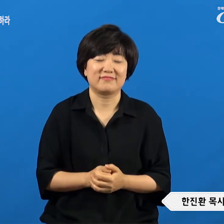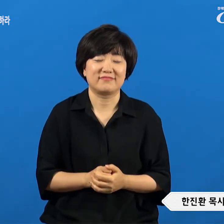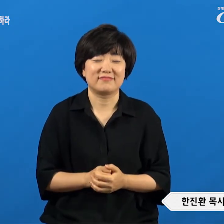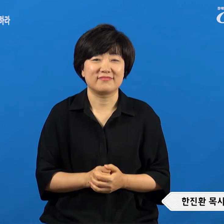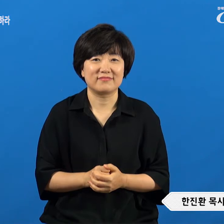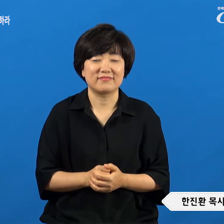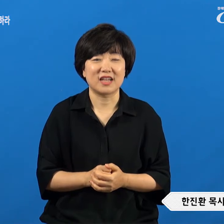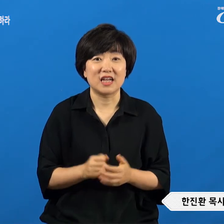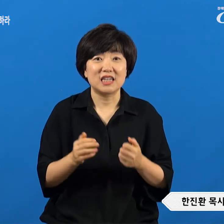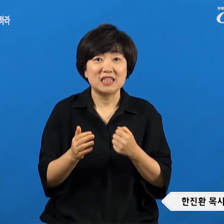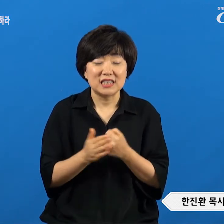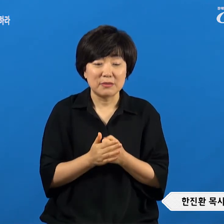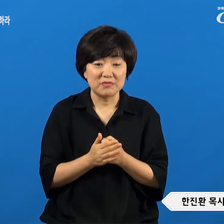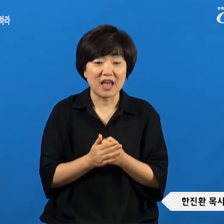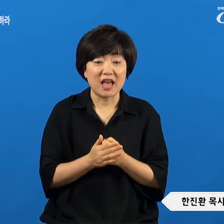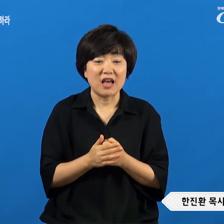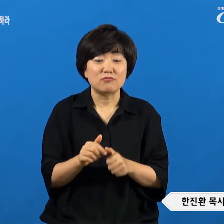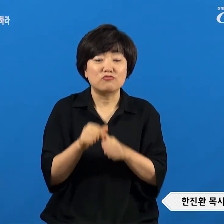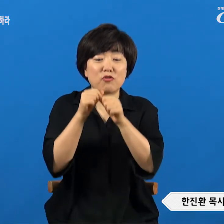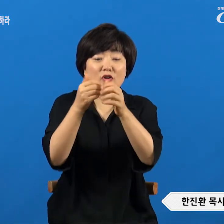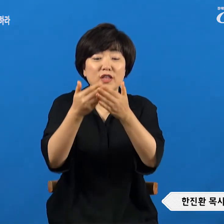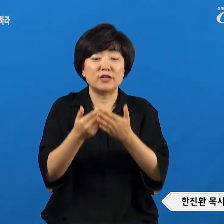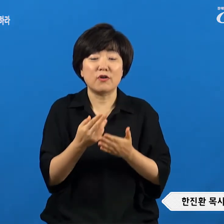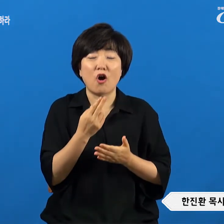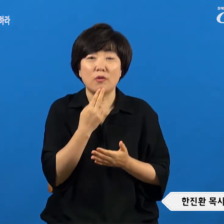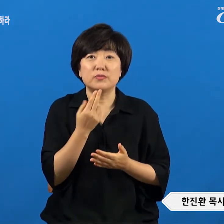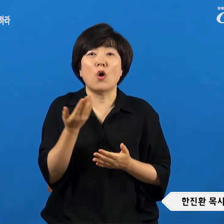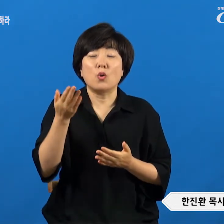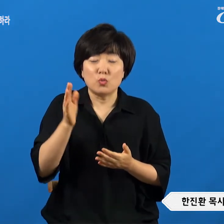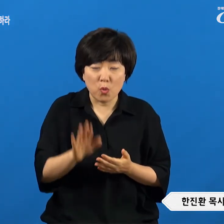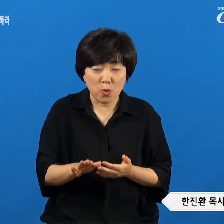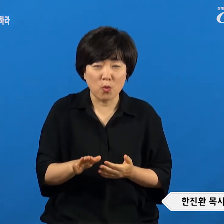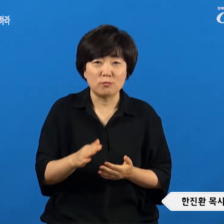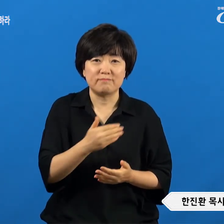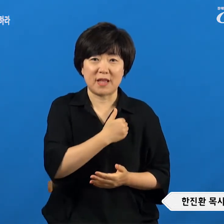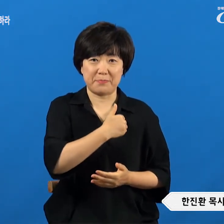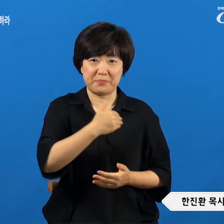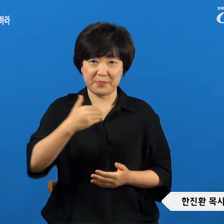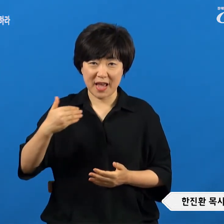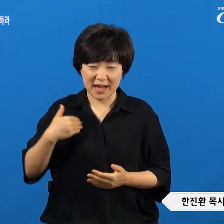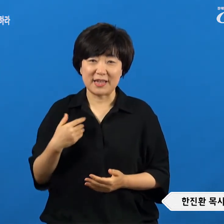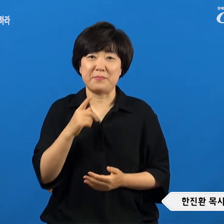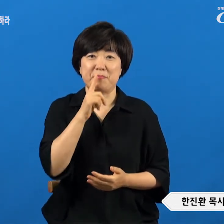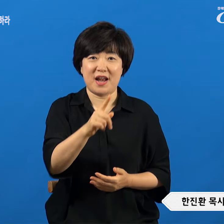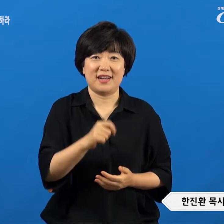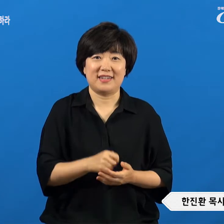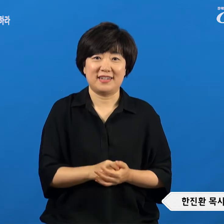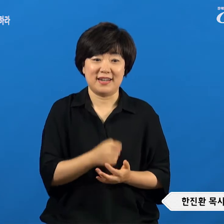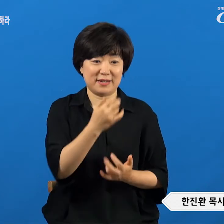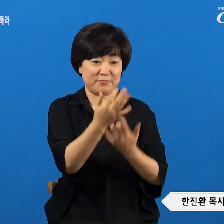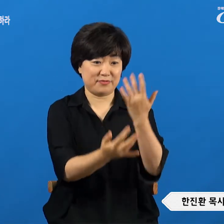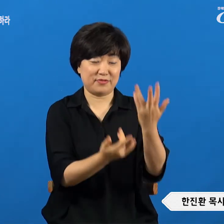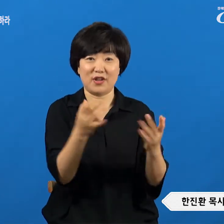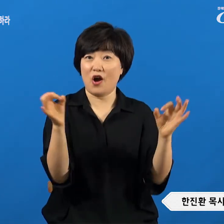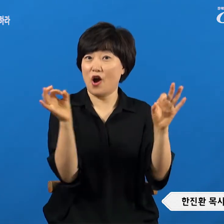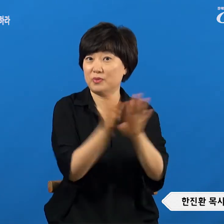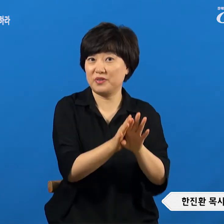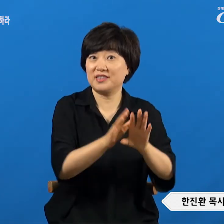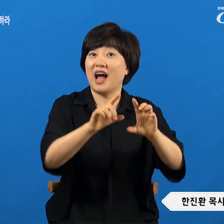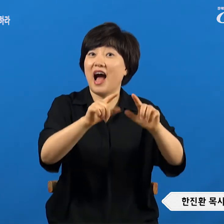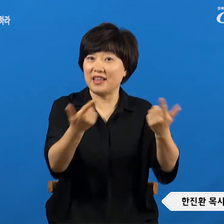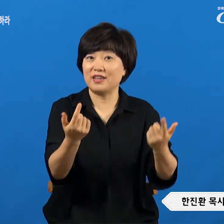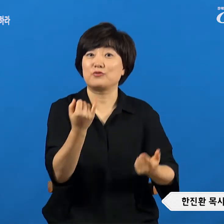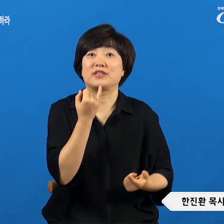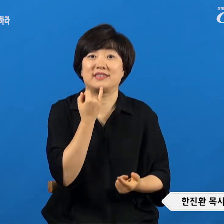그래서 우리는 그리 아니하실지라도를 담대하게 외칠 수 있습니다. 불을 없이 해주지